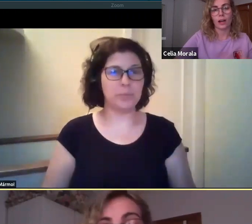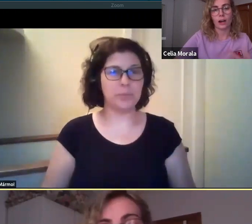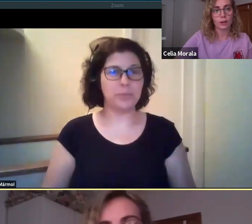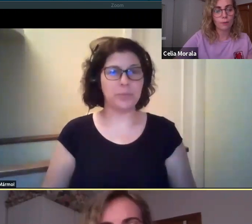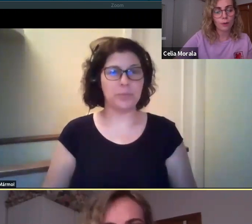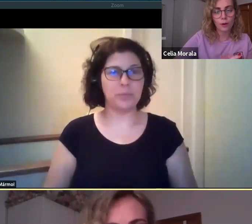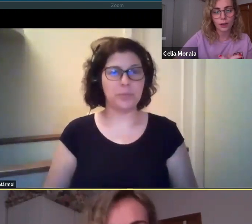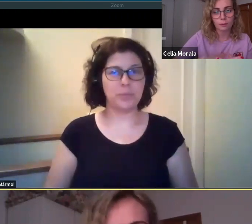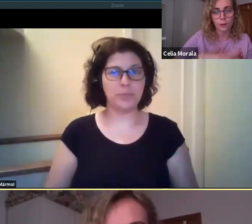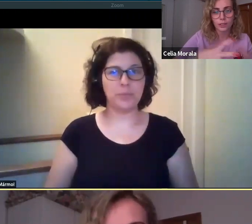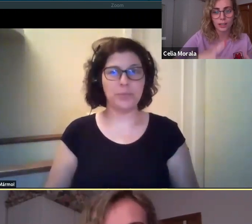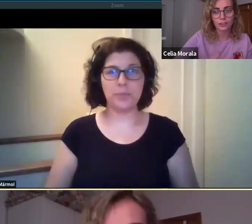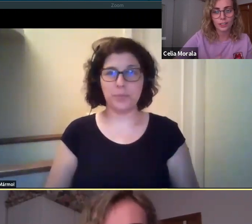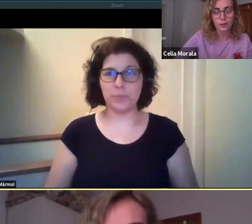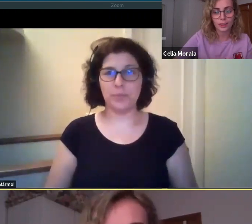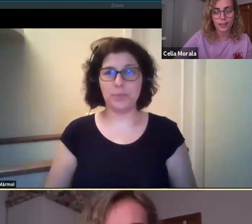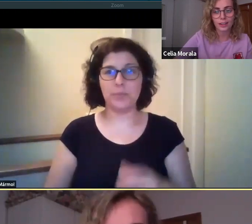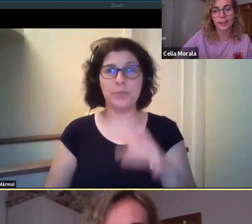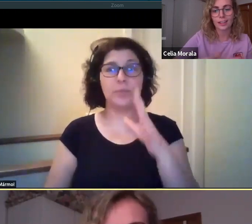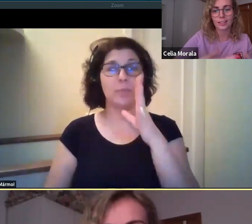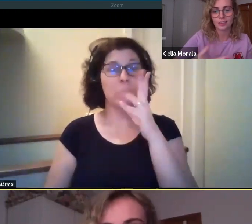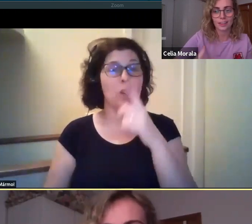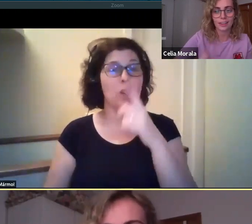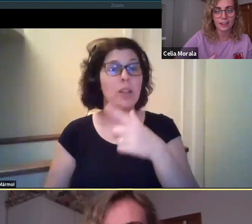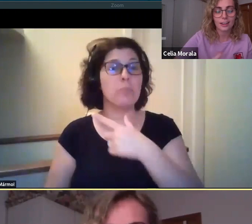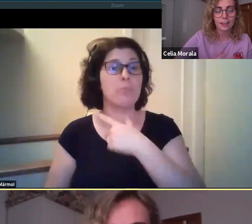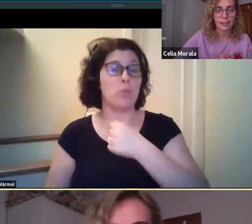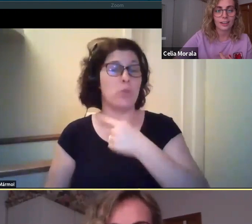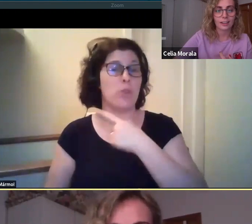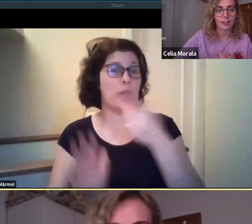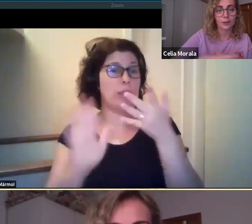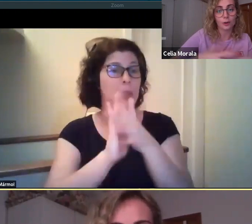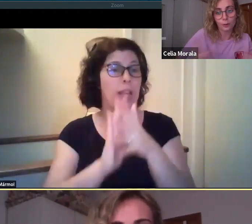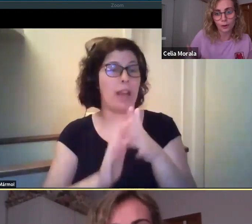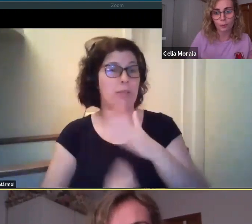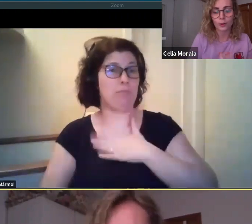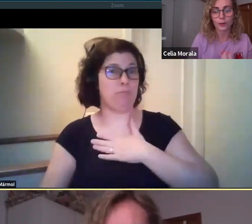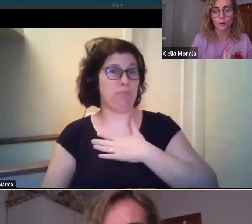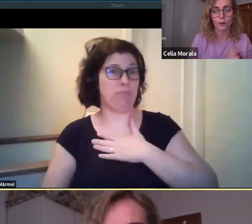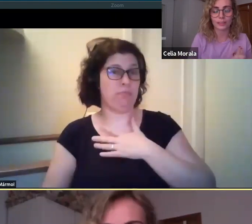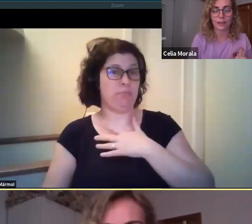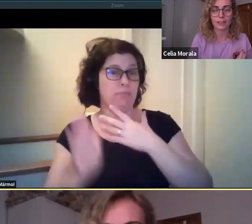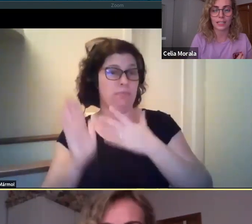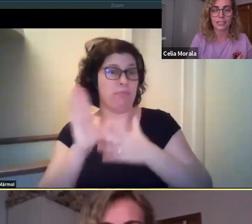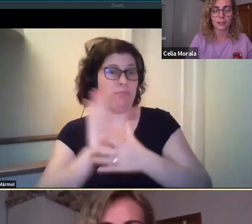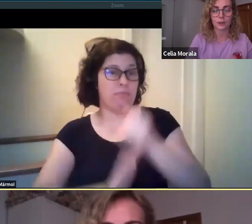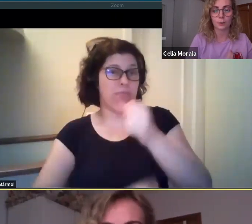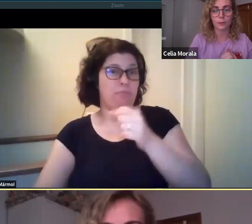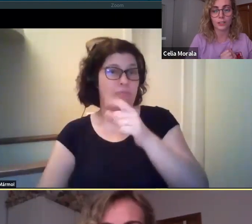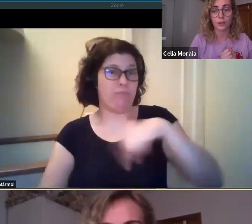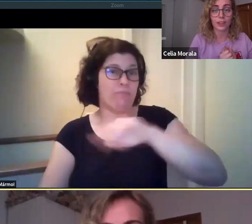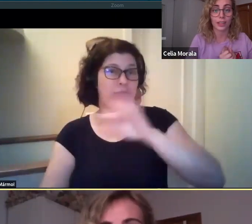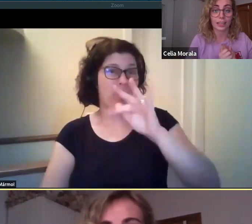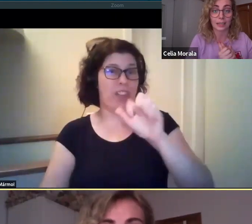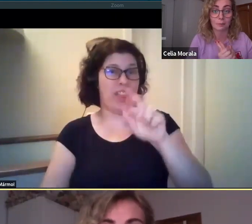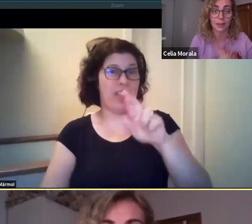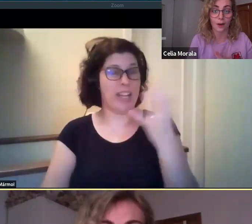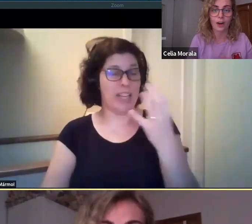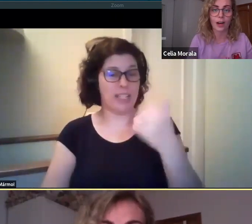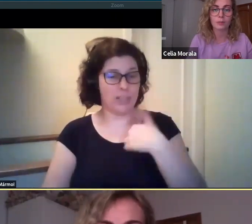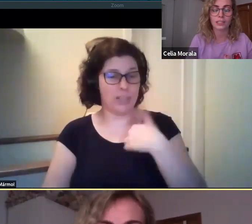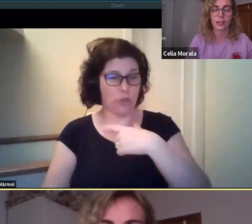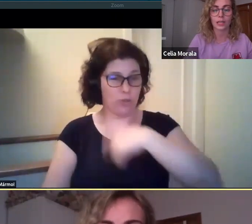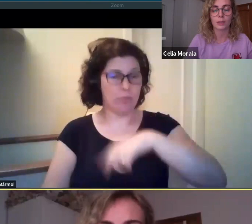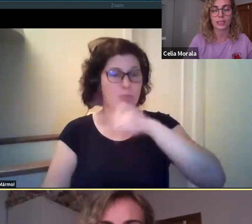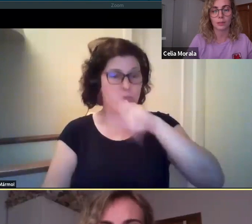Bueno, ahora un poco me gustaría contextualizar en qué es FEDER. Yo, como comentaba Teresa, yo soy